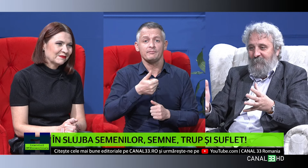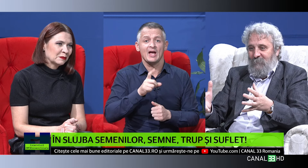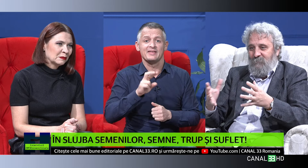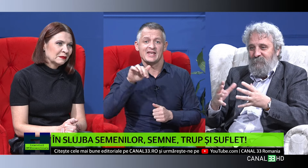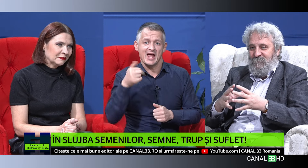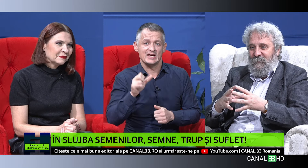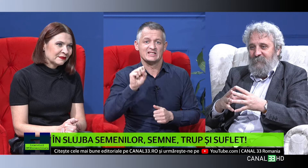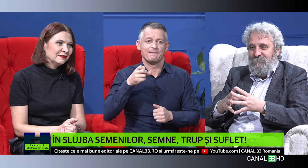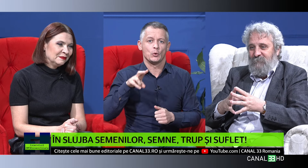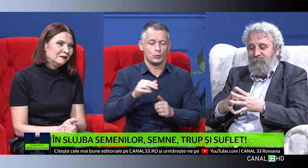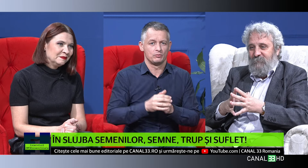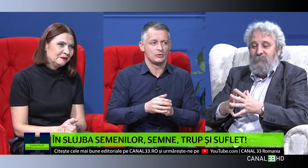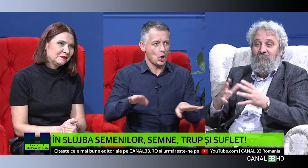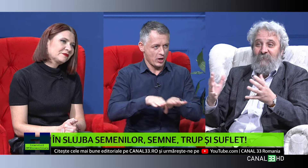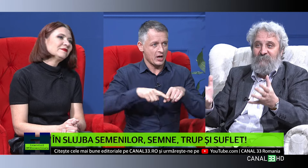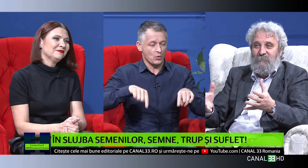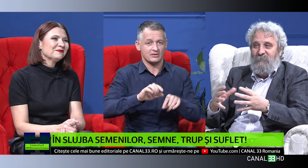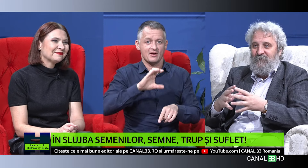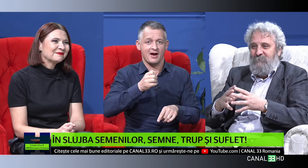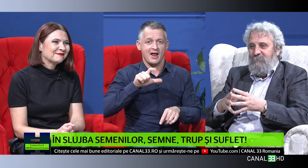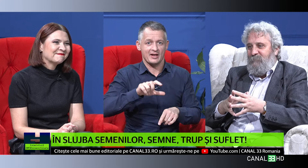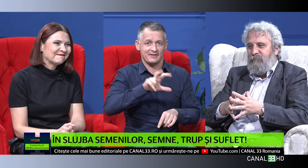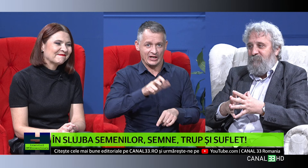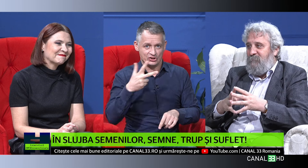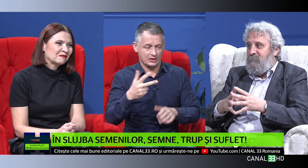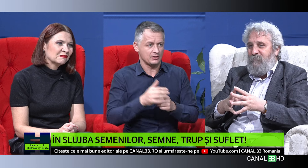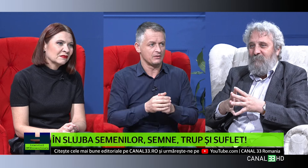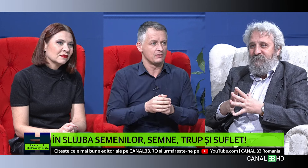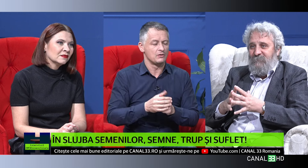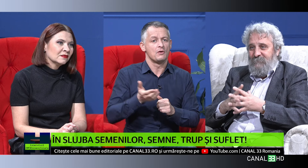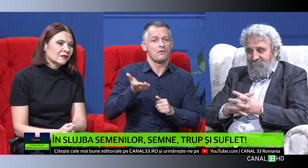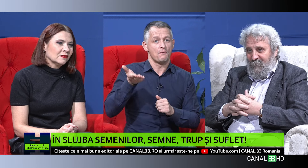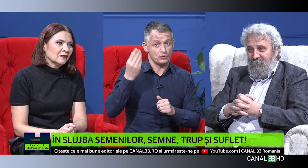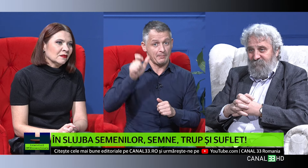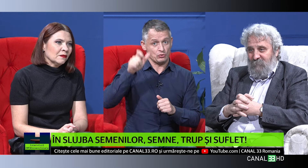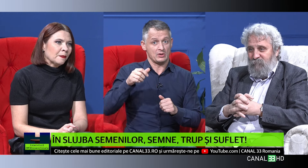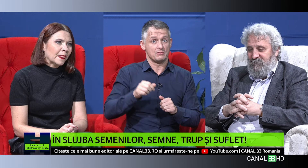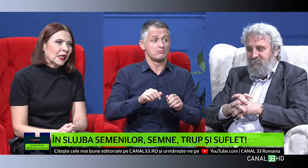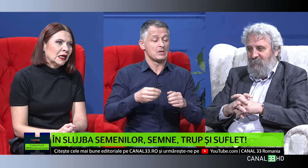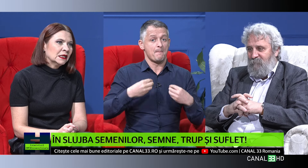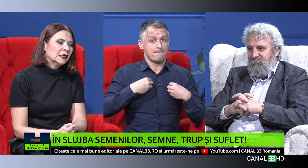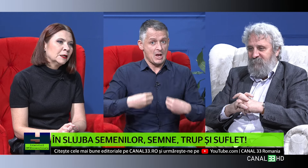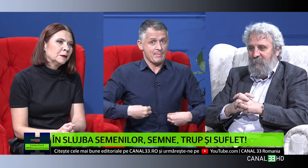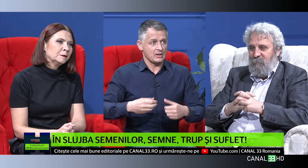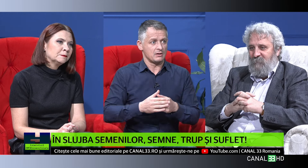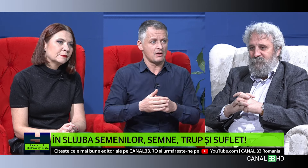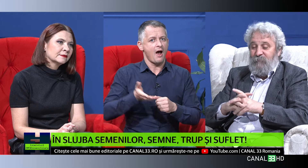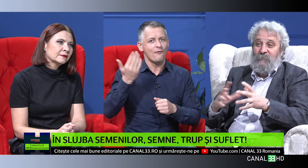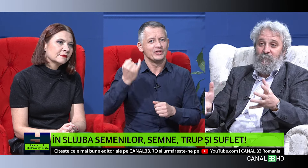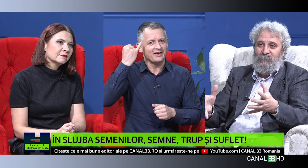colega noastră de la Canal 33 și colega de Breaslă, fostul parlamentar, care la vremea respectivă a avut ideea minunată și s-a și